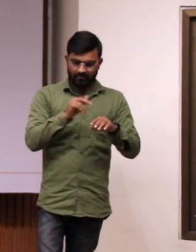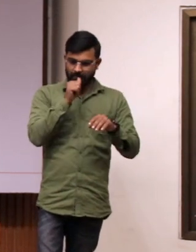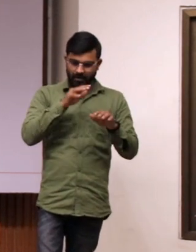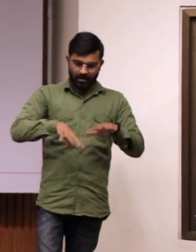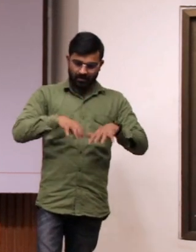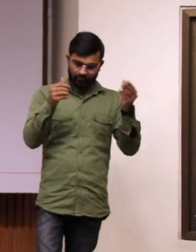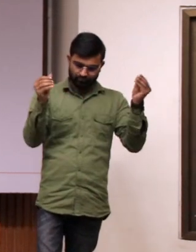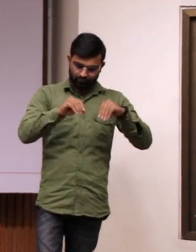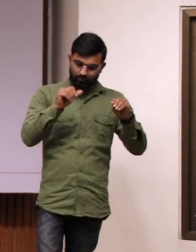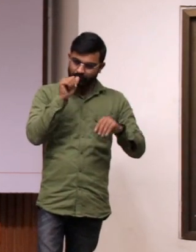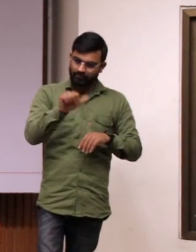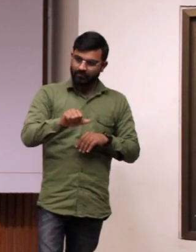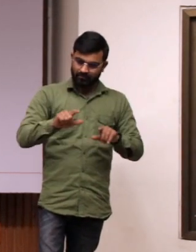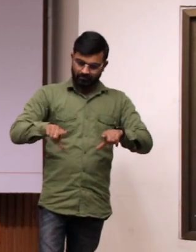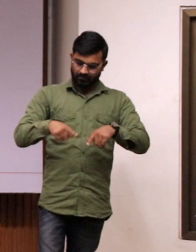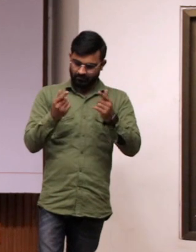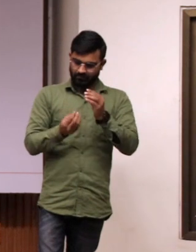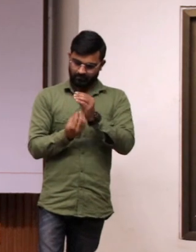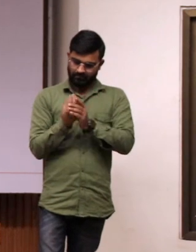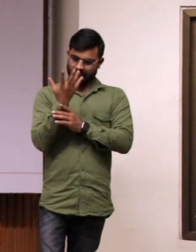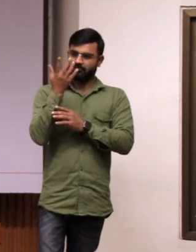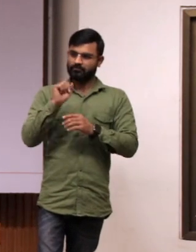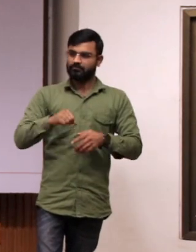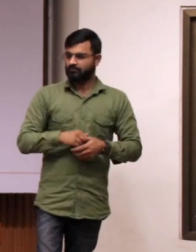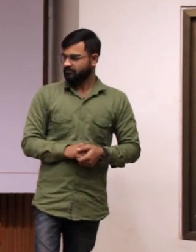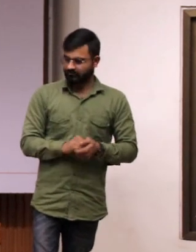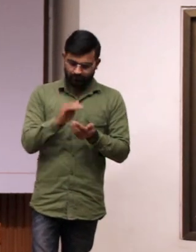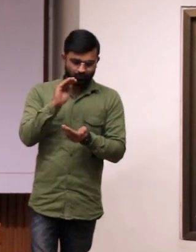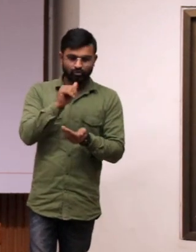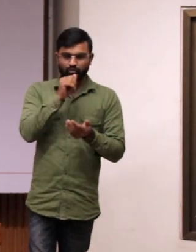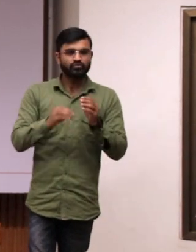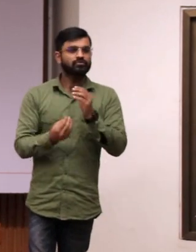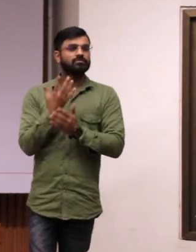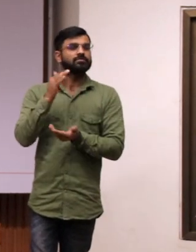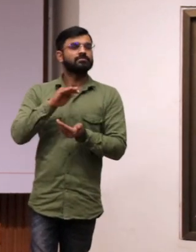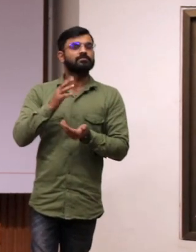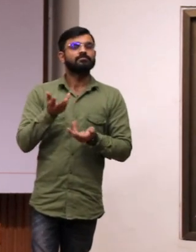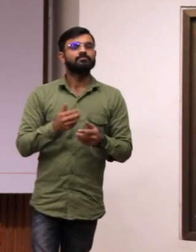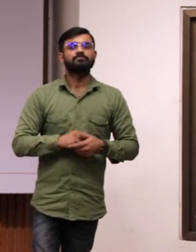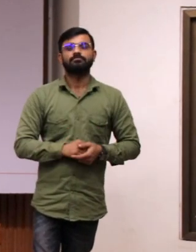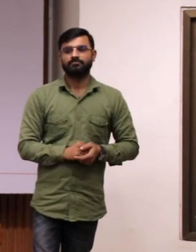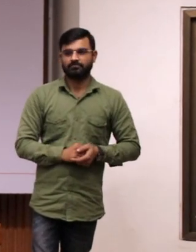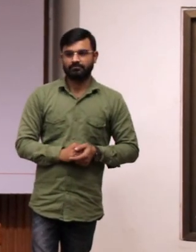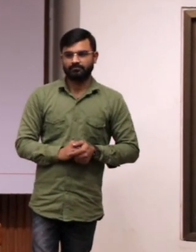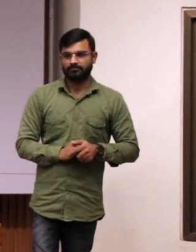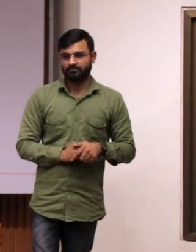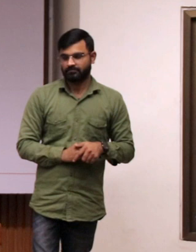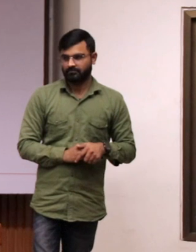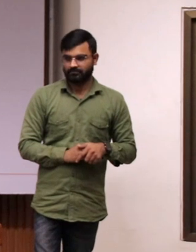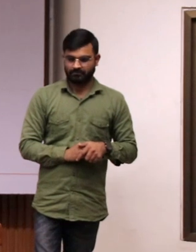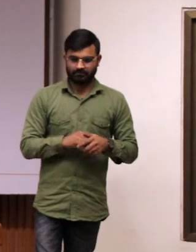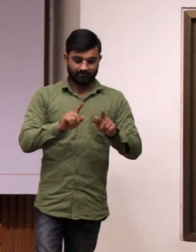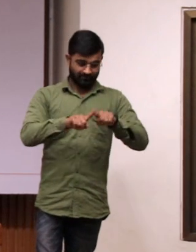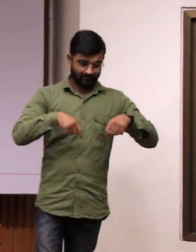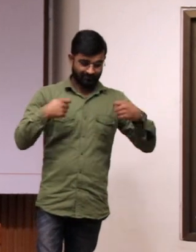पानी डालते हो, अच्छा tree का और growth होना चाहिए, बहुत छोटा है. So the team